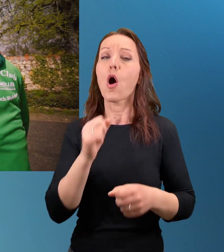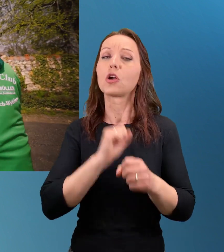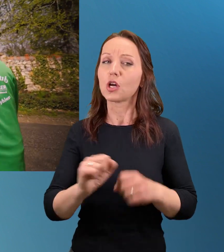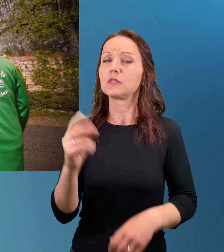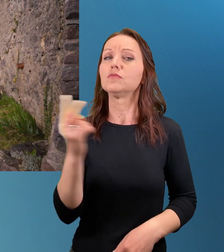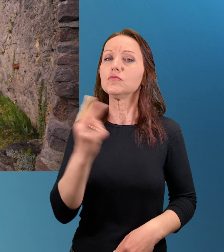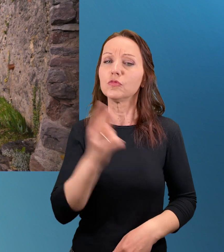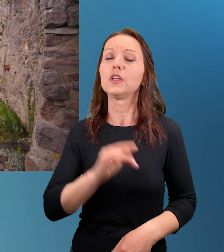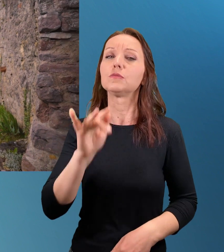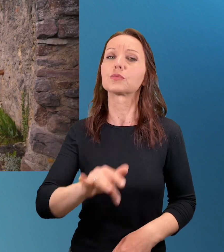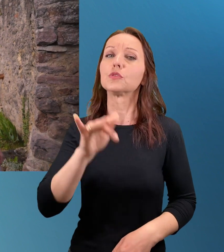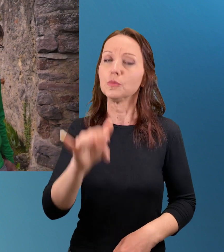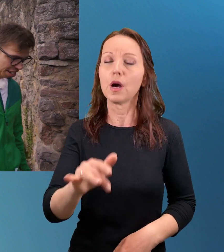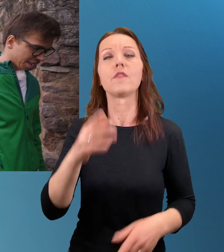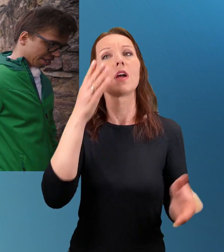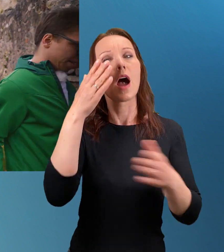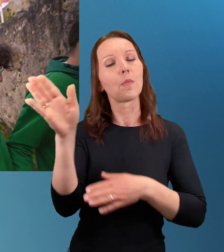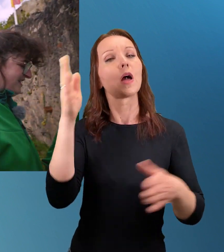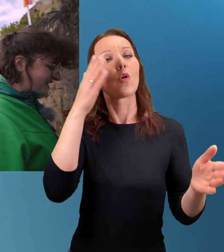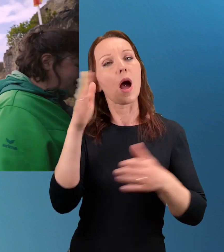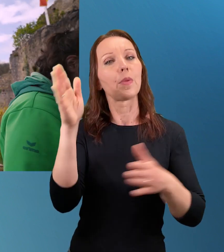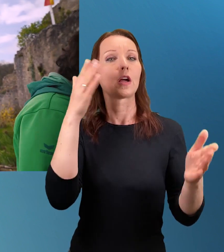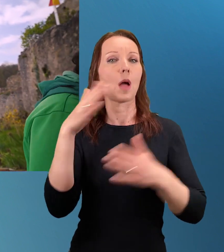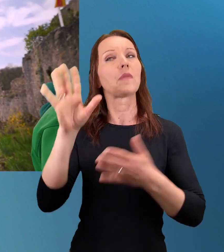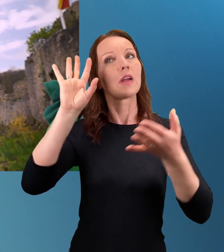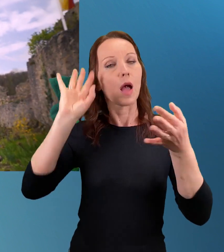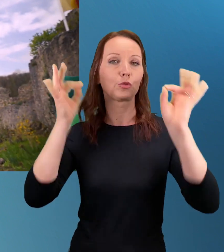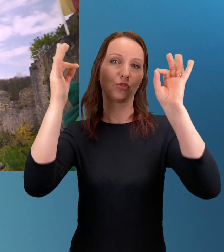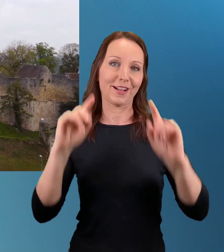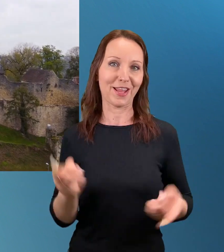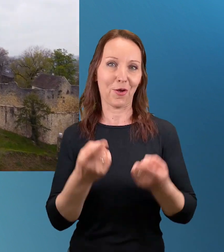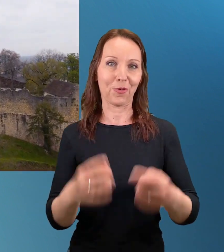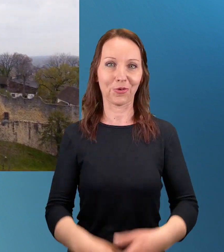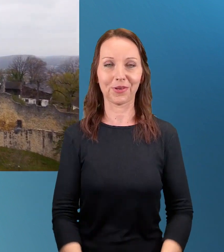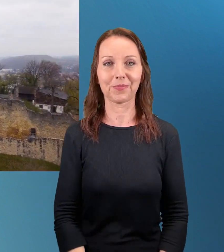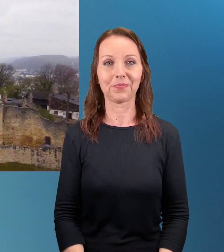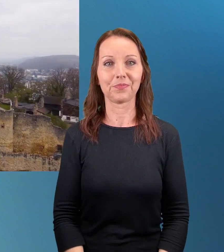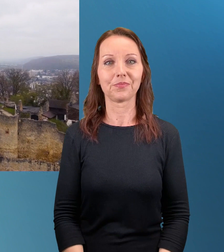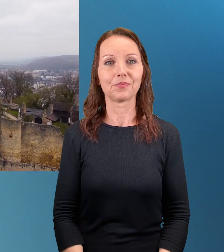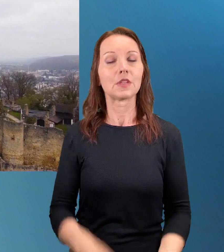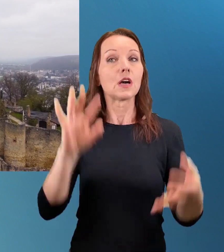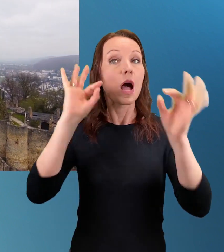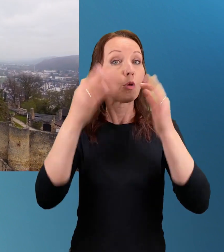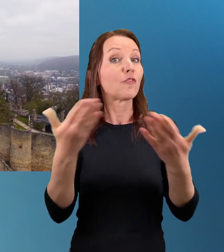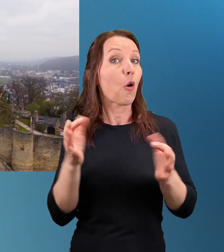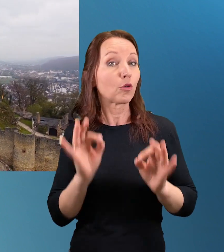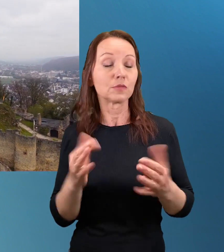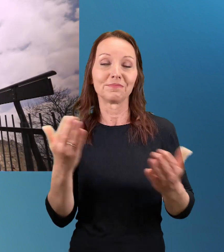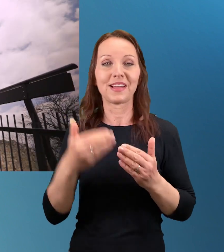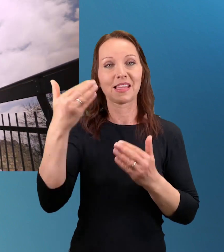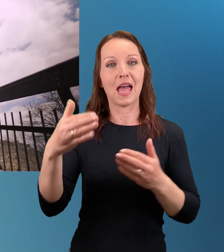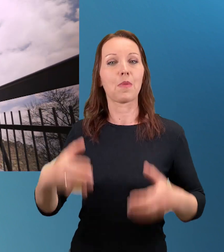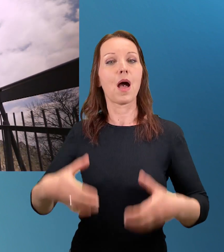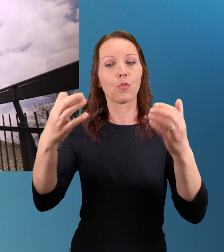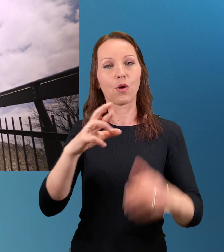immer die Chance, sich ein wenig abzulenken, um mal abzuschalten. Dafür eignet sich ein Spaziergang auf die benachbarte